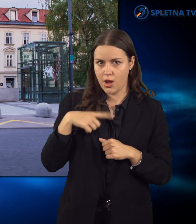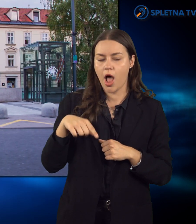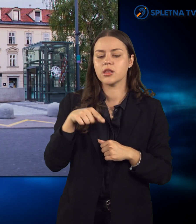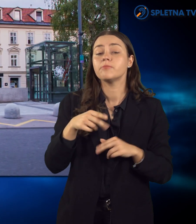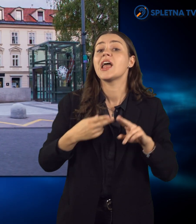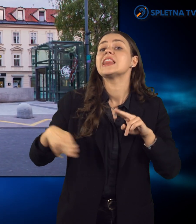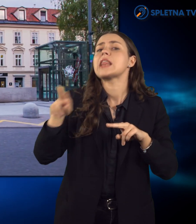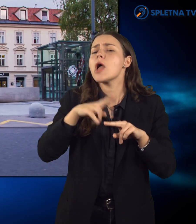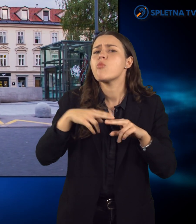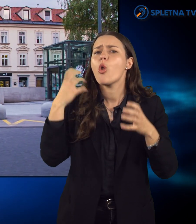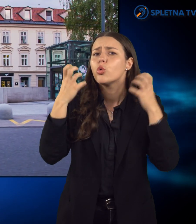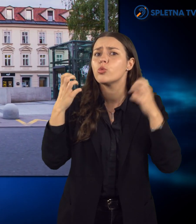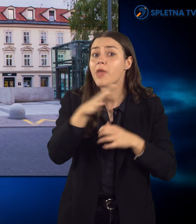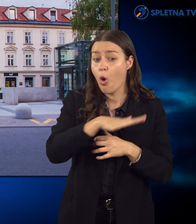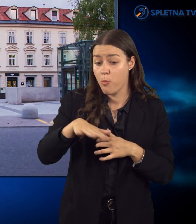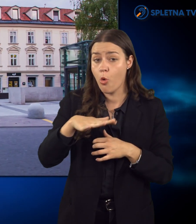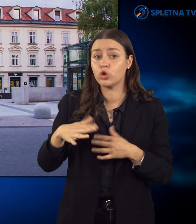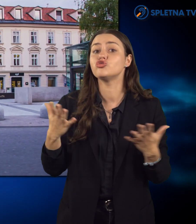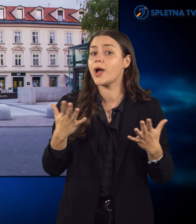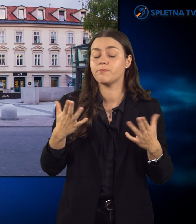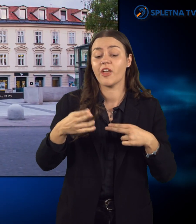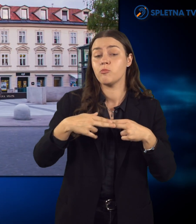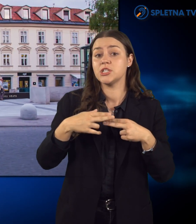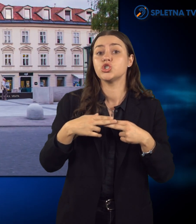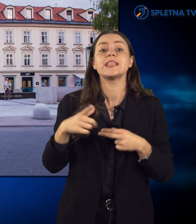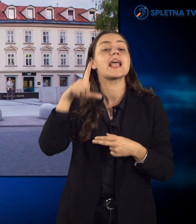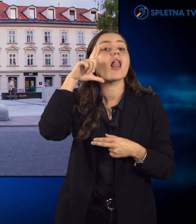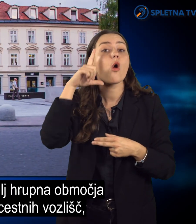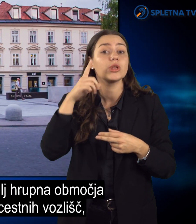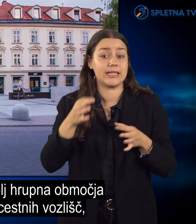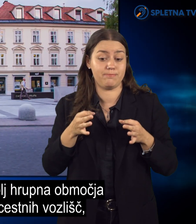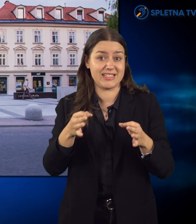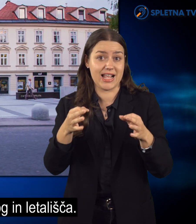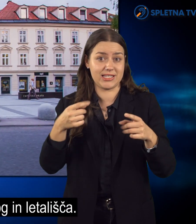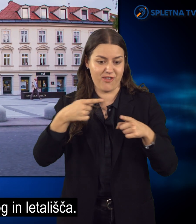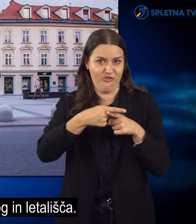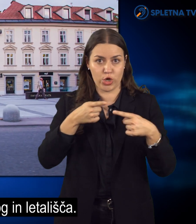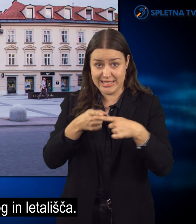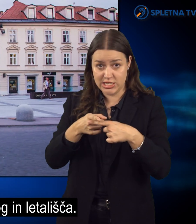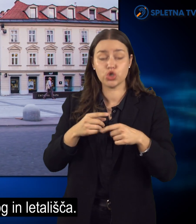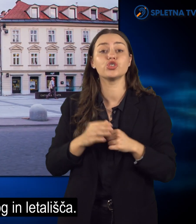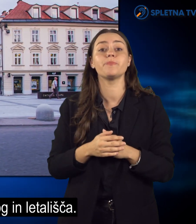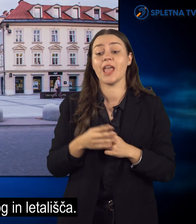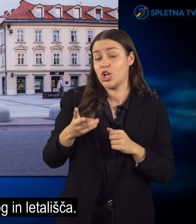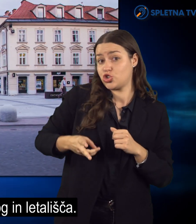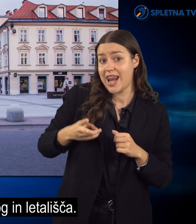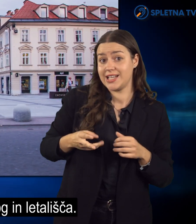V Ljubljani so najbolj hrupna območja v bližini glavnih cestnih vozlišč, železniških prog in letališča.